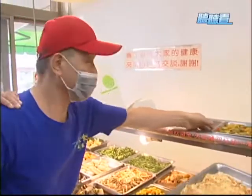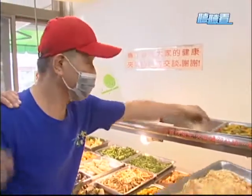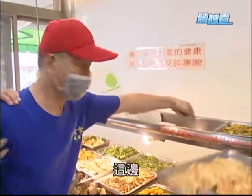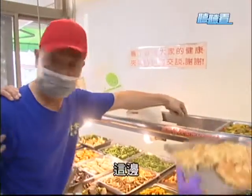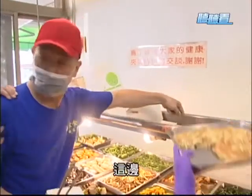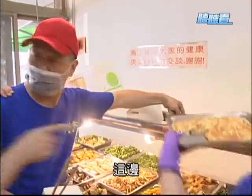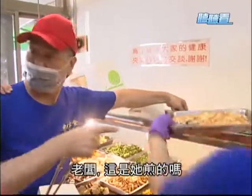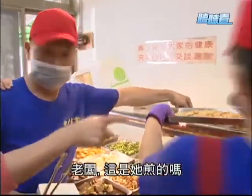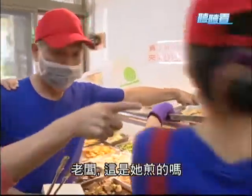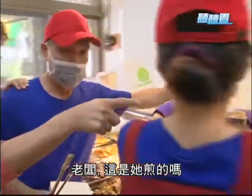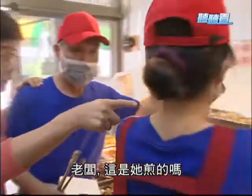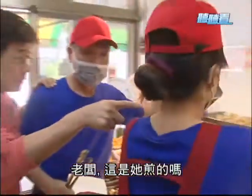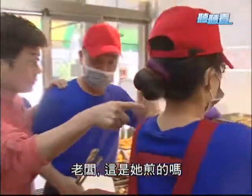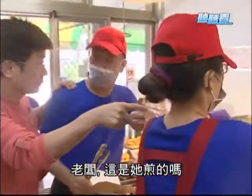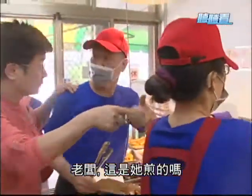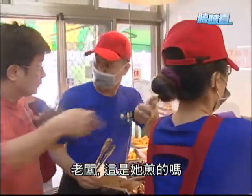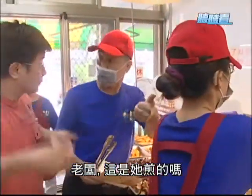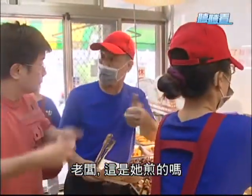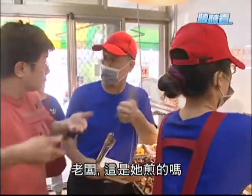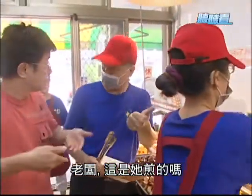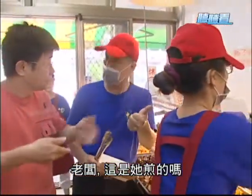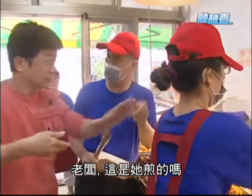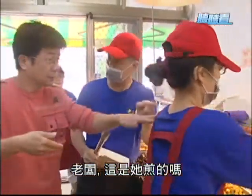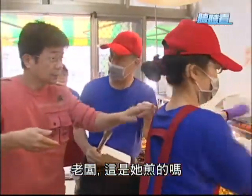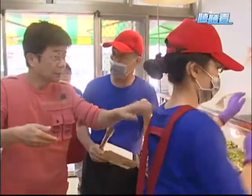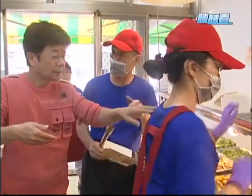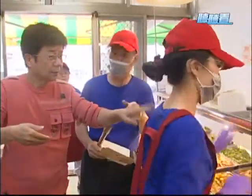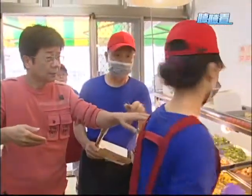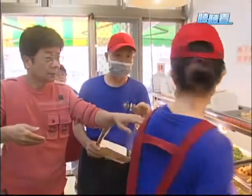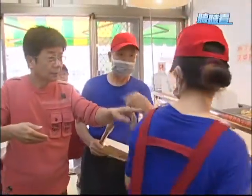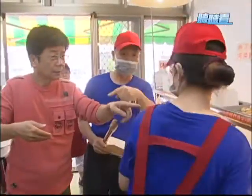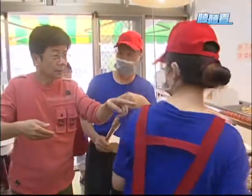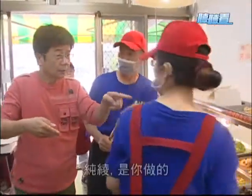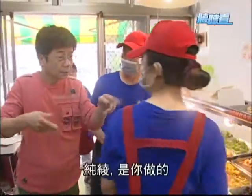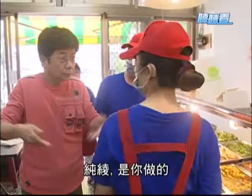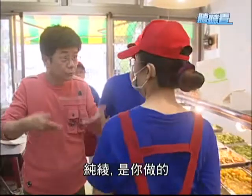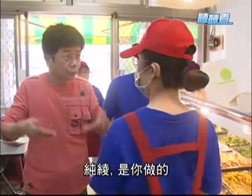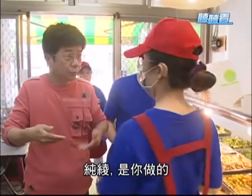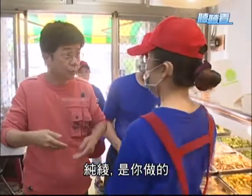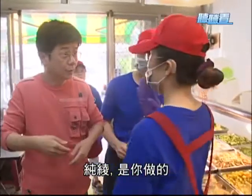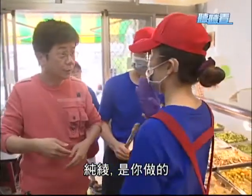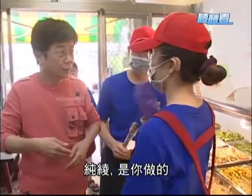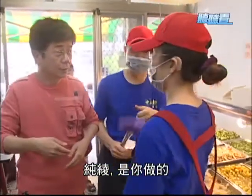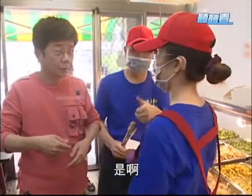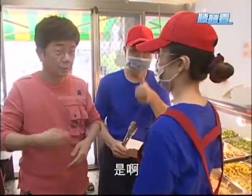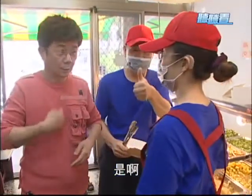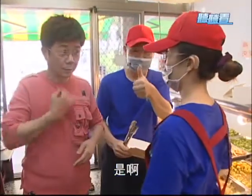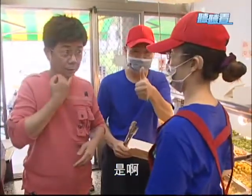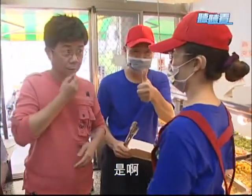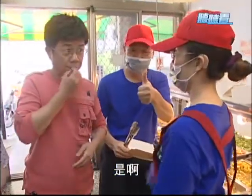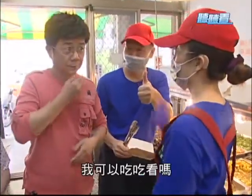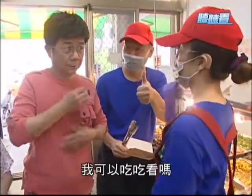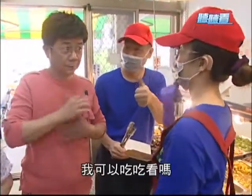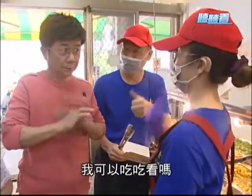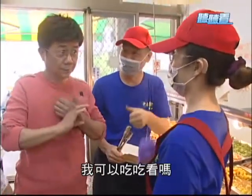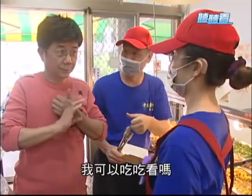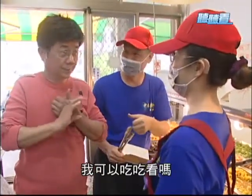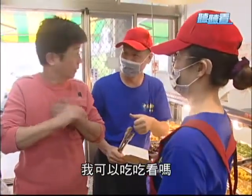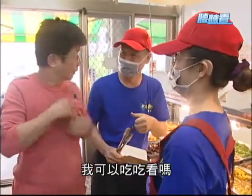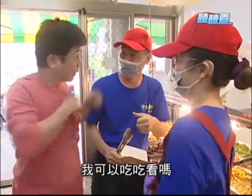哎，这边。 哎，老板啊，哎，这是他煎的吗？哦。哎，纯玲，是你做的？ 是啊。 哦，我可以吃吃看吗？哎，